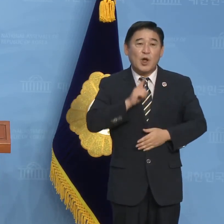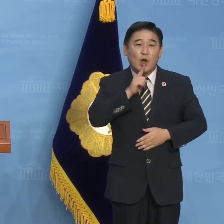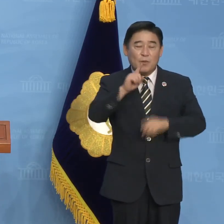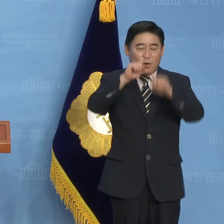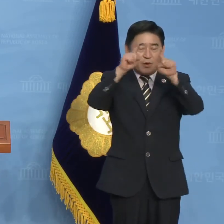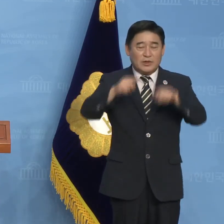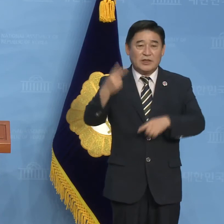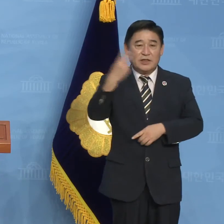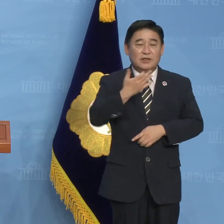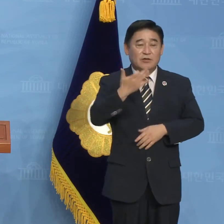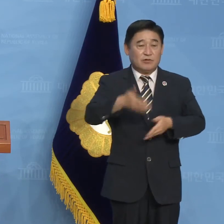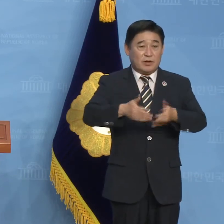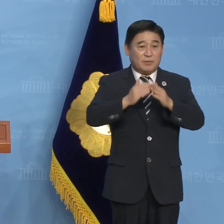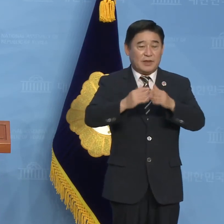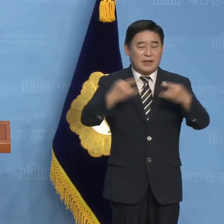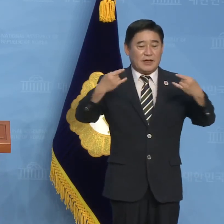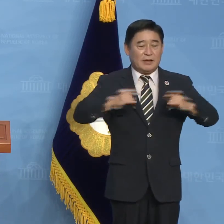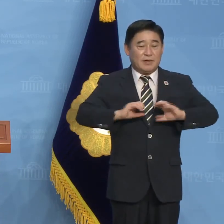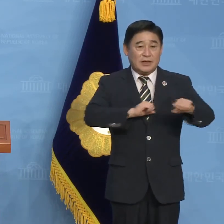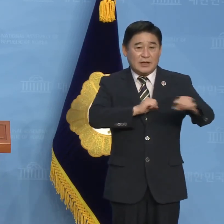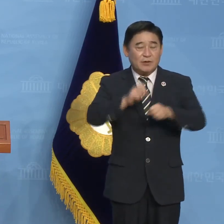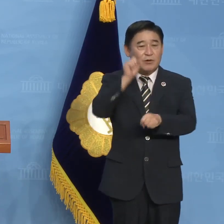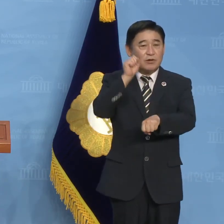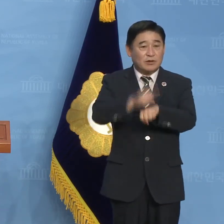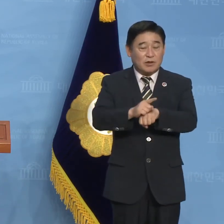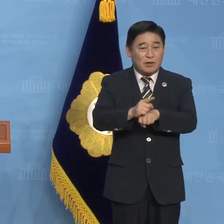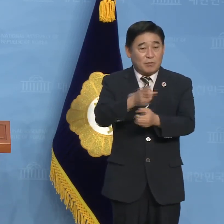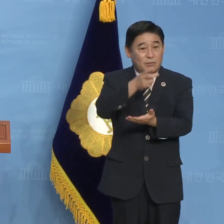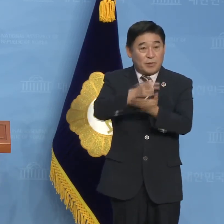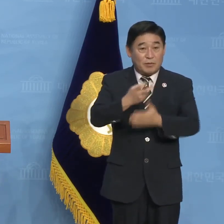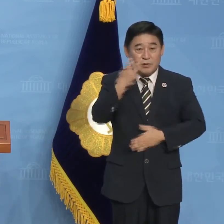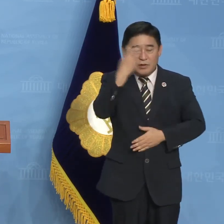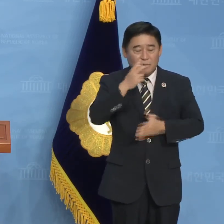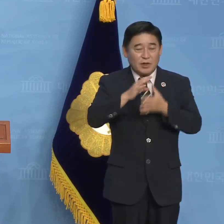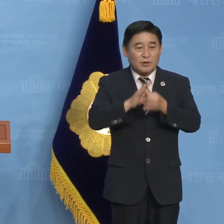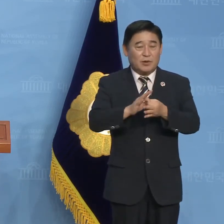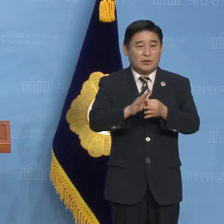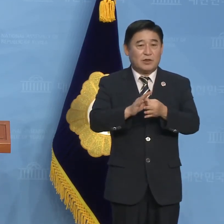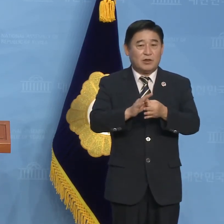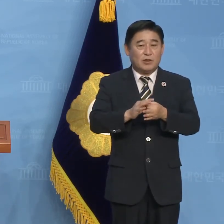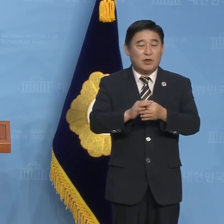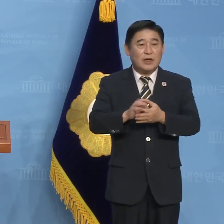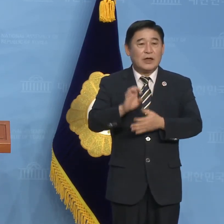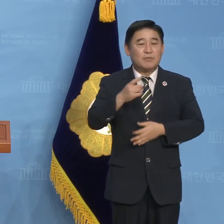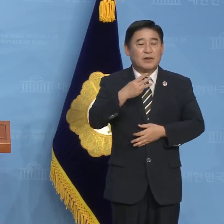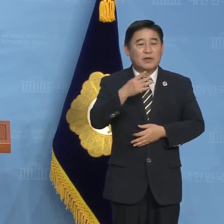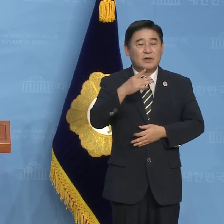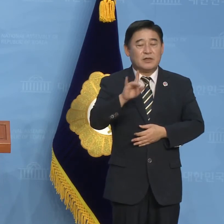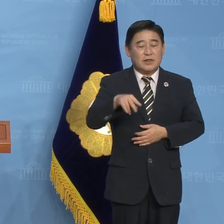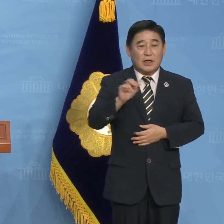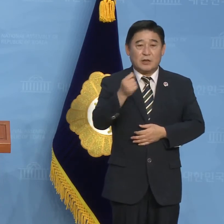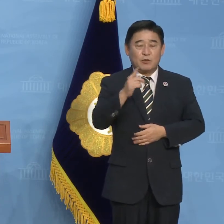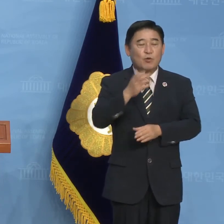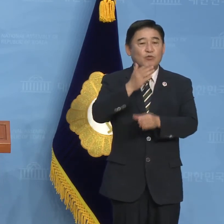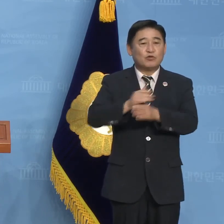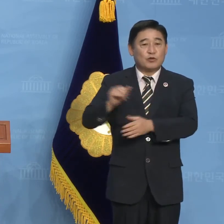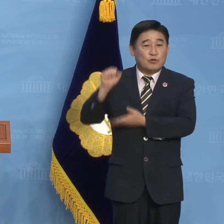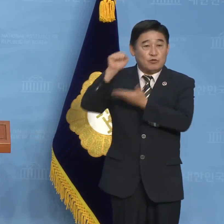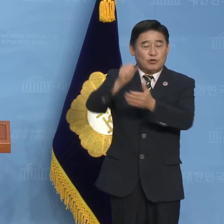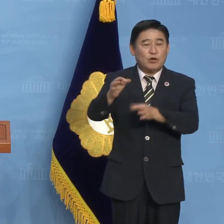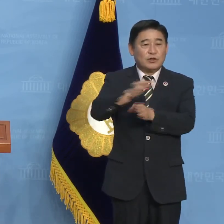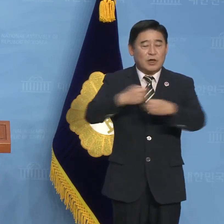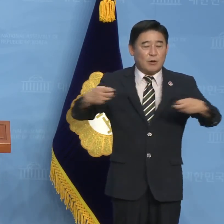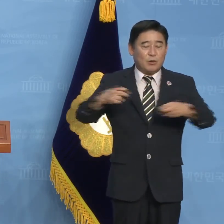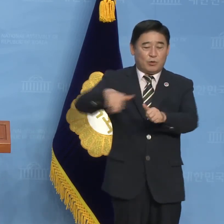2019년 제정된 프랑스의 이동성 지향법을 검토하여 플랫폼 중심의 운송사업 등 새로운 교통환경에 대응하기